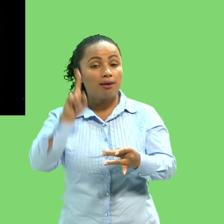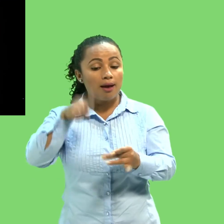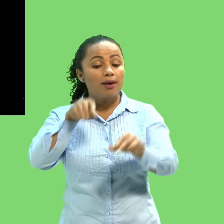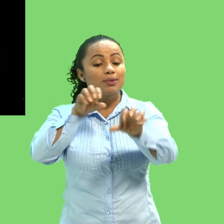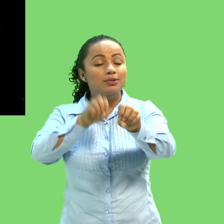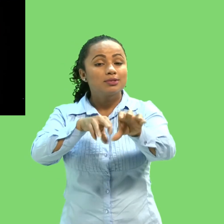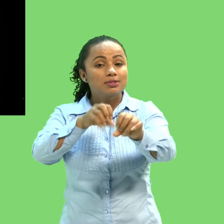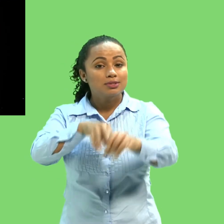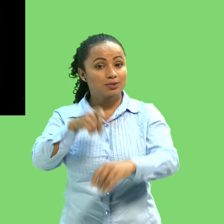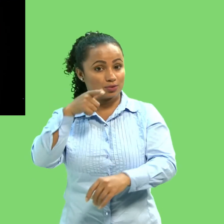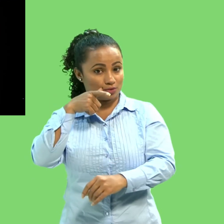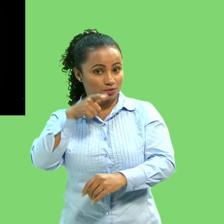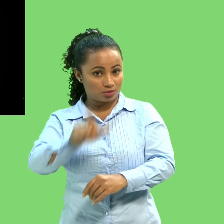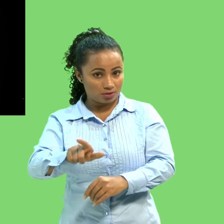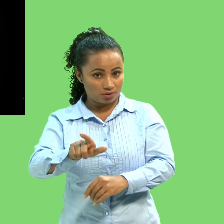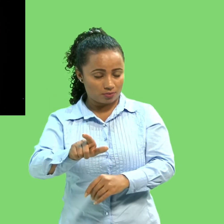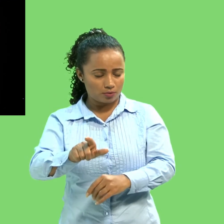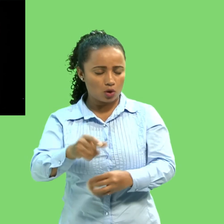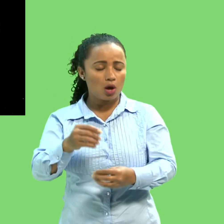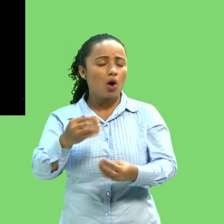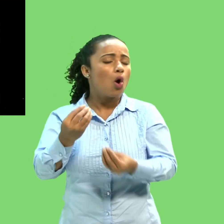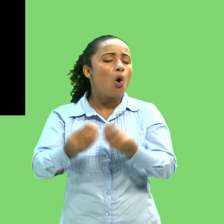acontecer onde? Em projetos